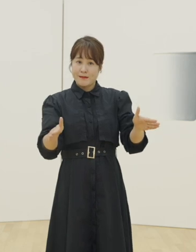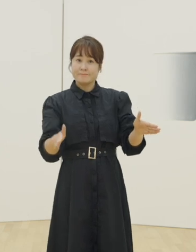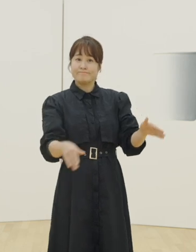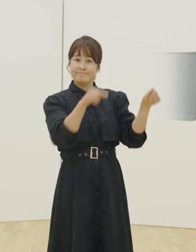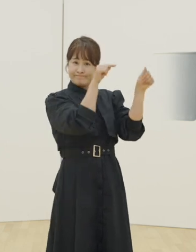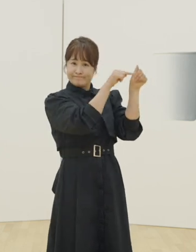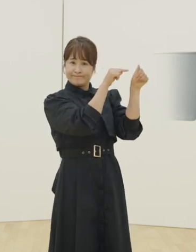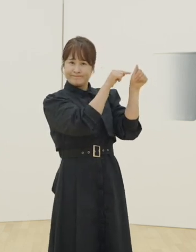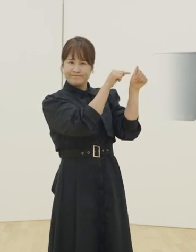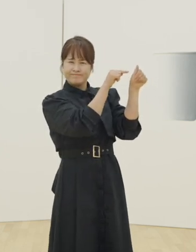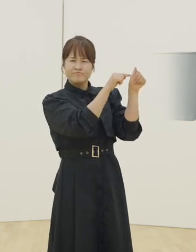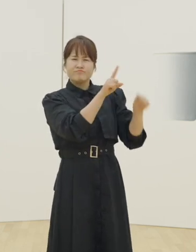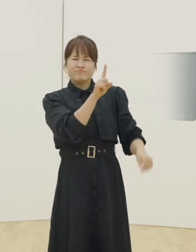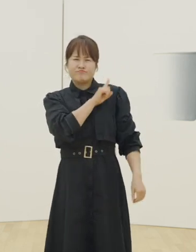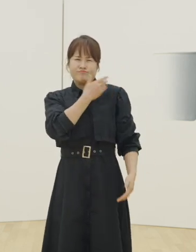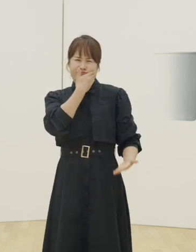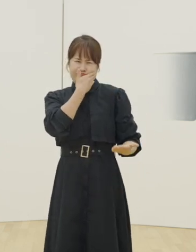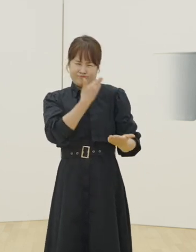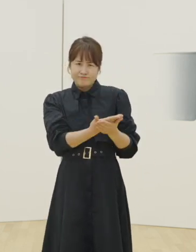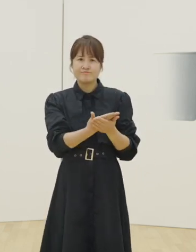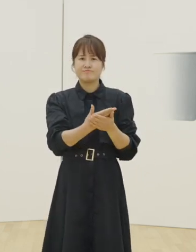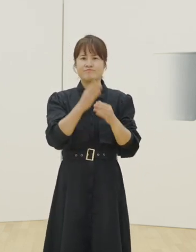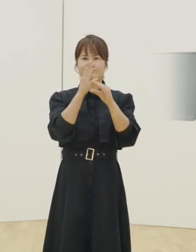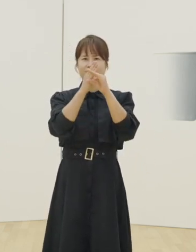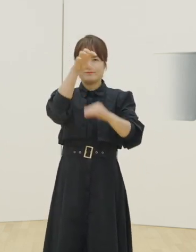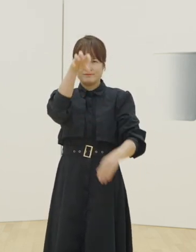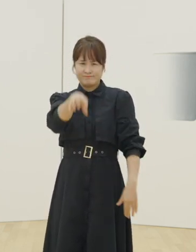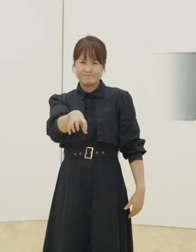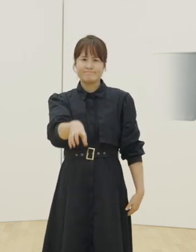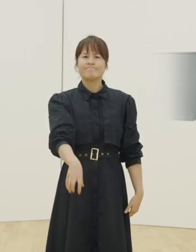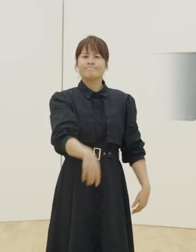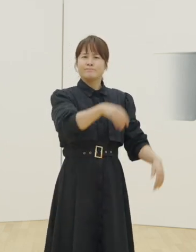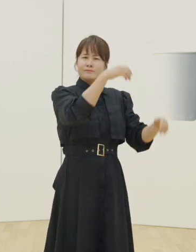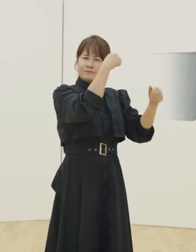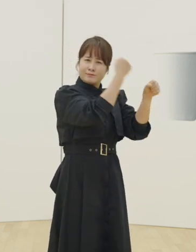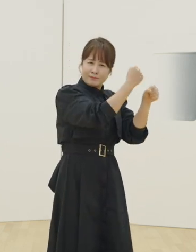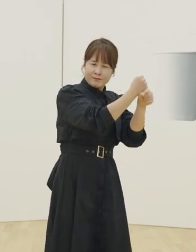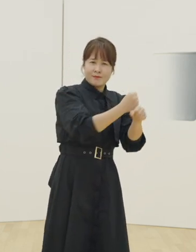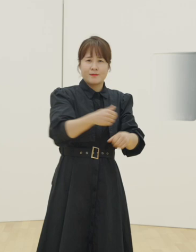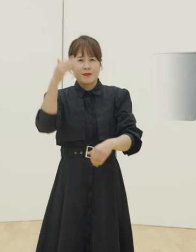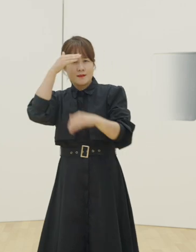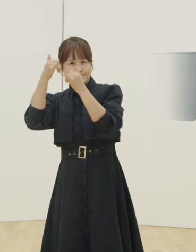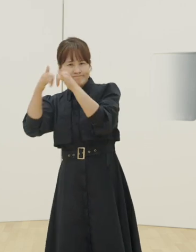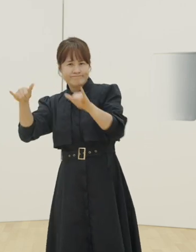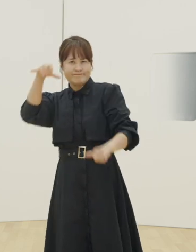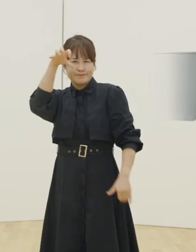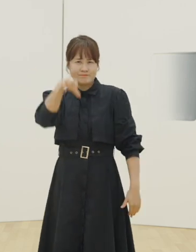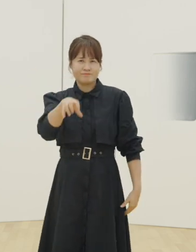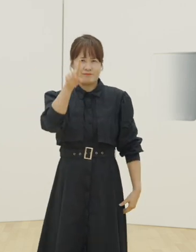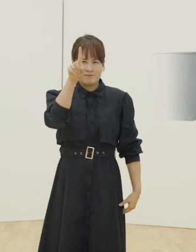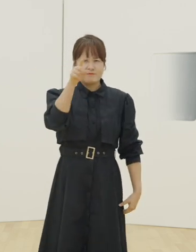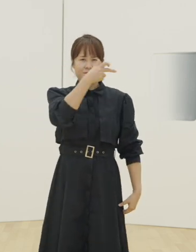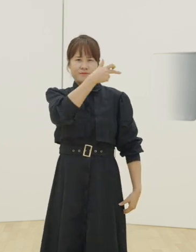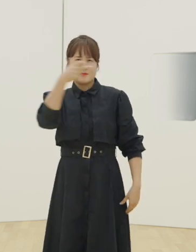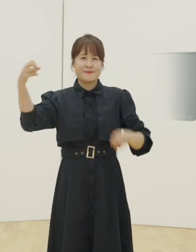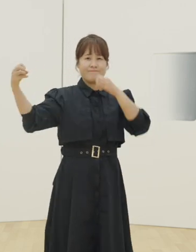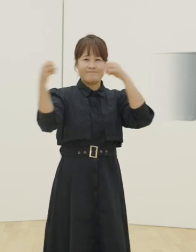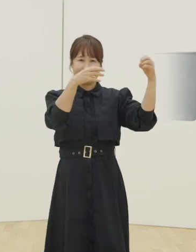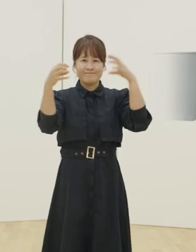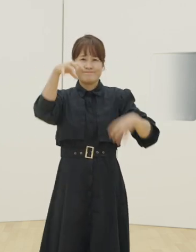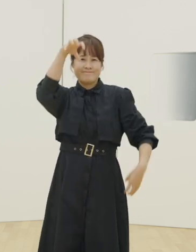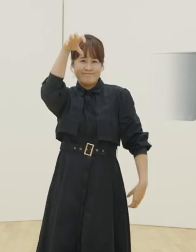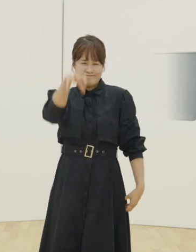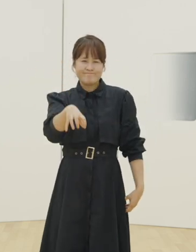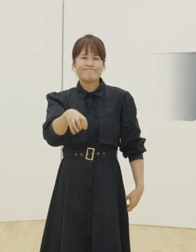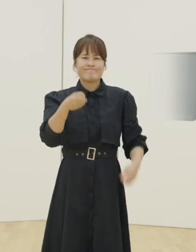7번째 방입니다. 이유환은 이 방이 이유환 공간의 중심이 되는 곳으로 작품, 관객,